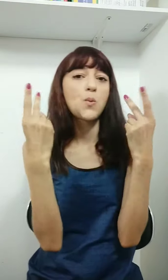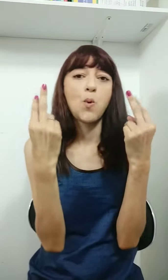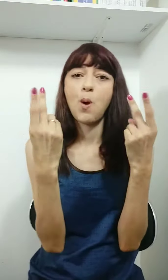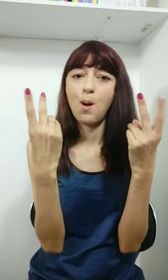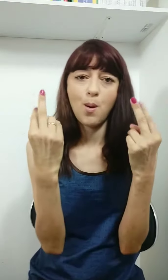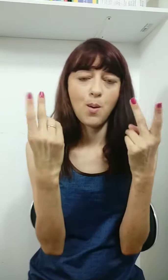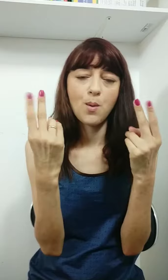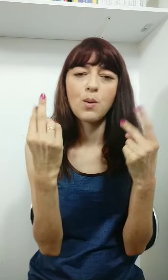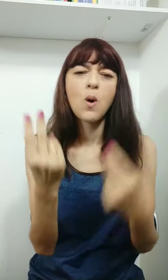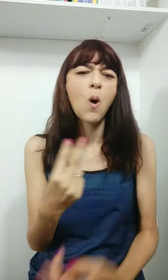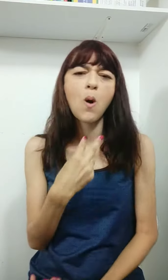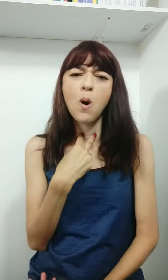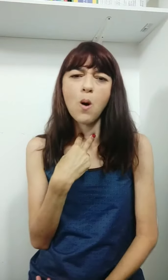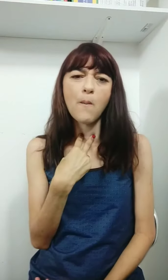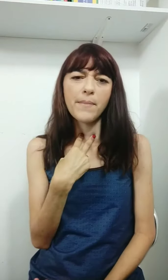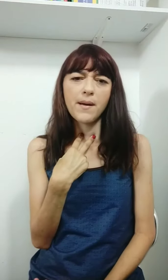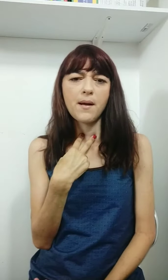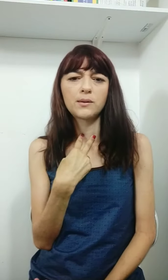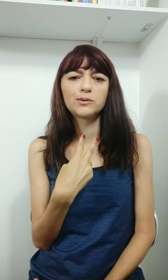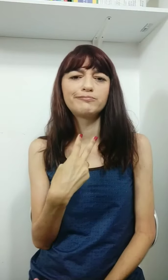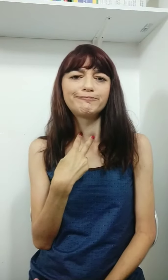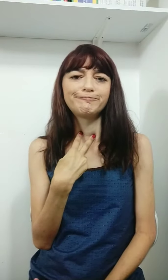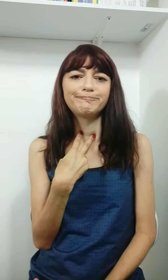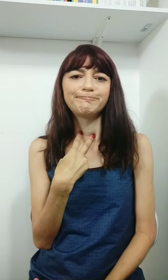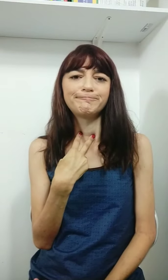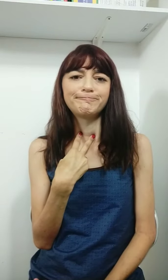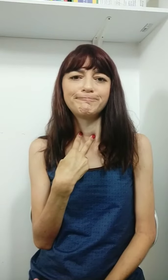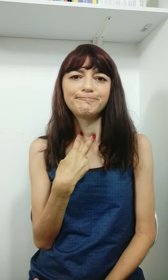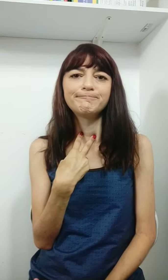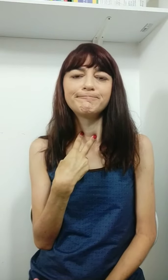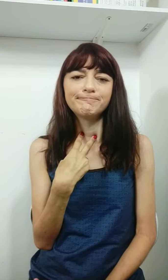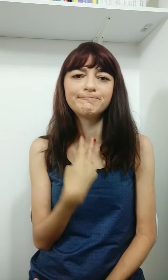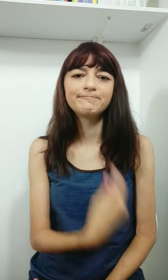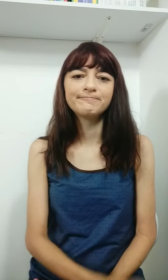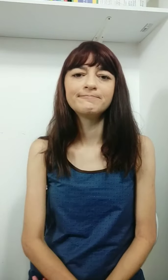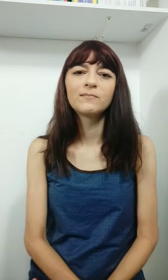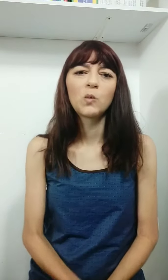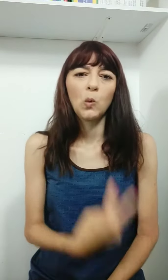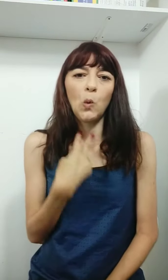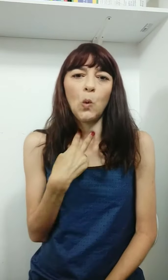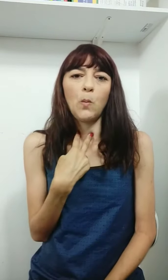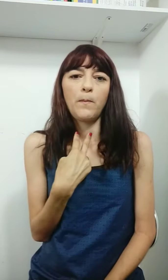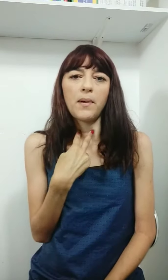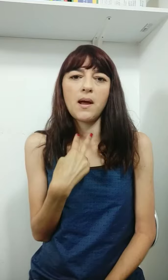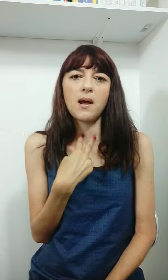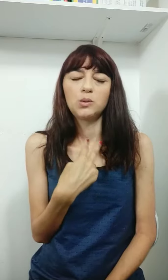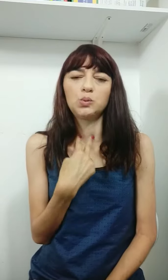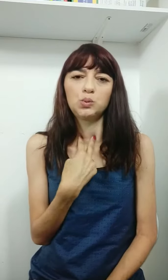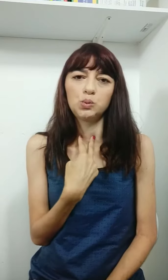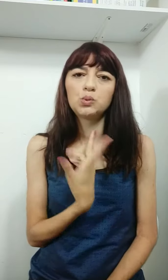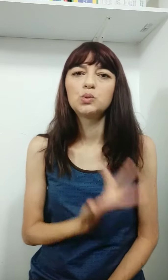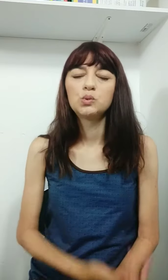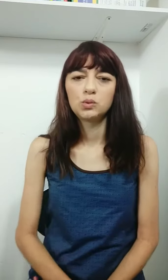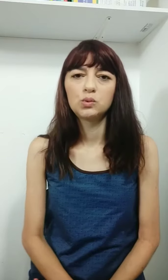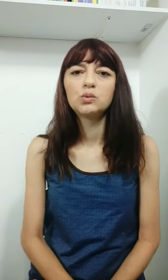configuração de mão, né, é o mesmo, tá? A mesma configuração de mão, tá? O sinal de não pode ocupado. Vai mudar dependendo